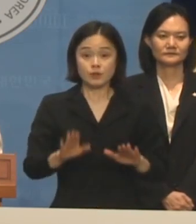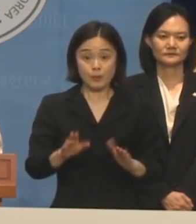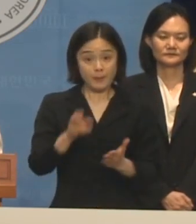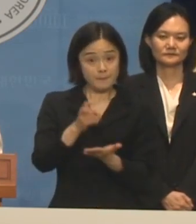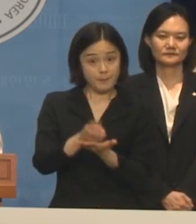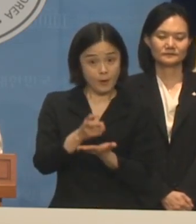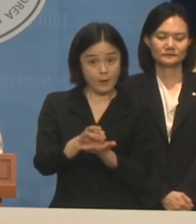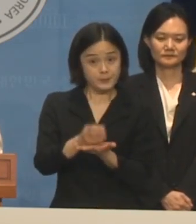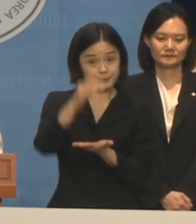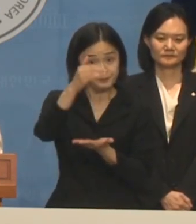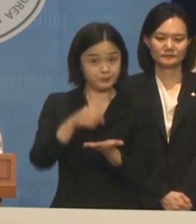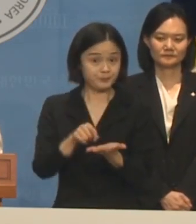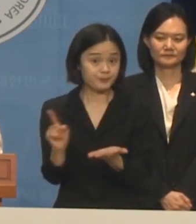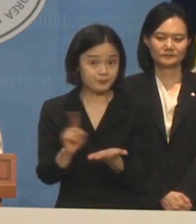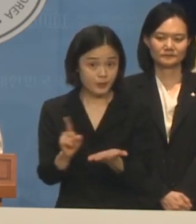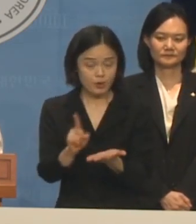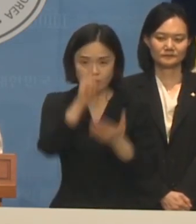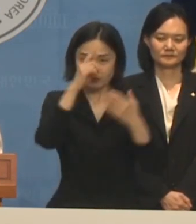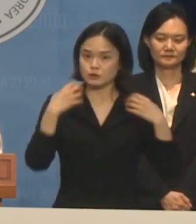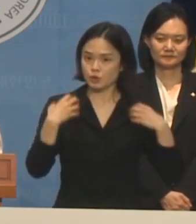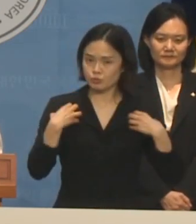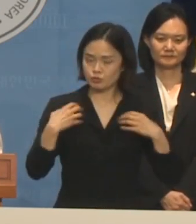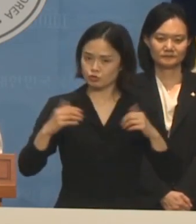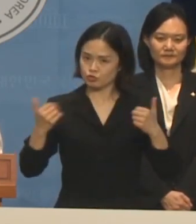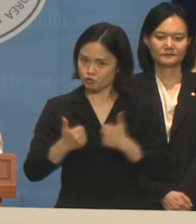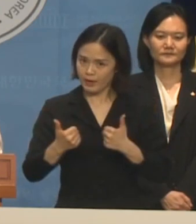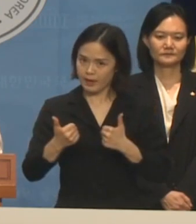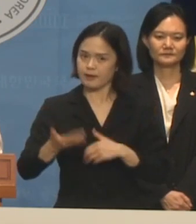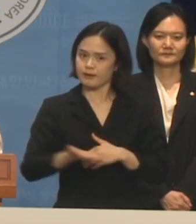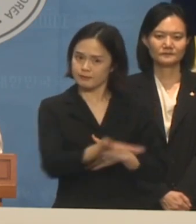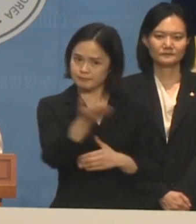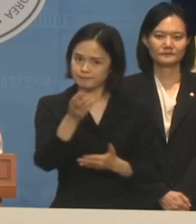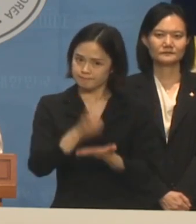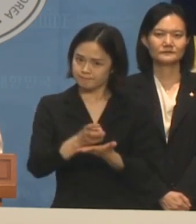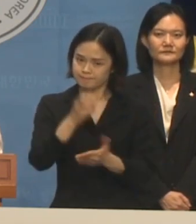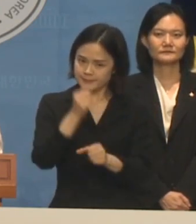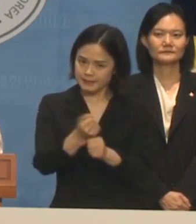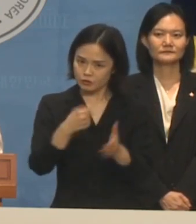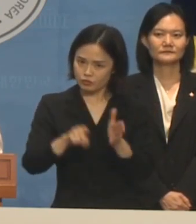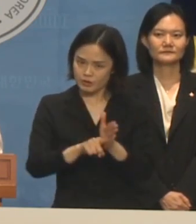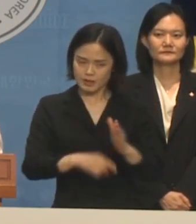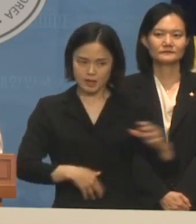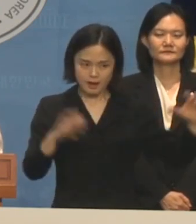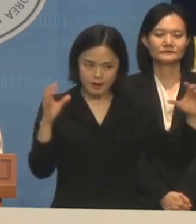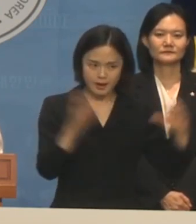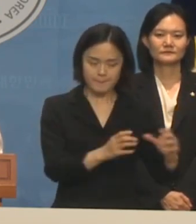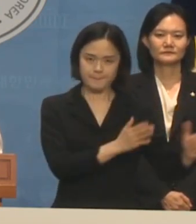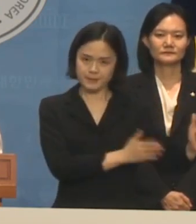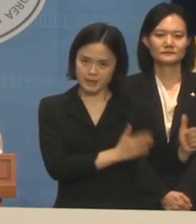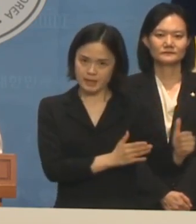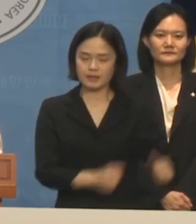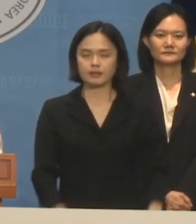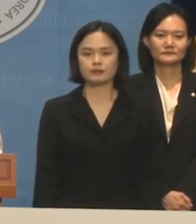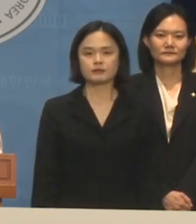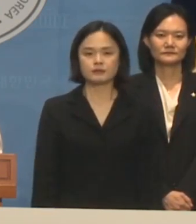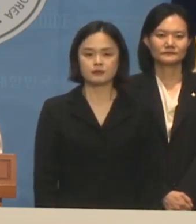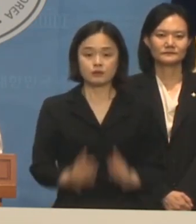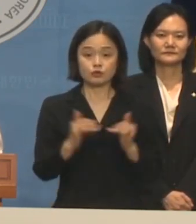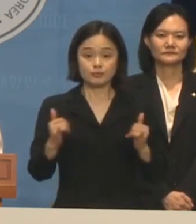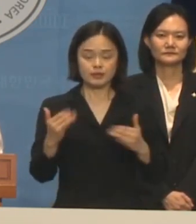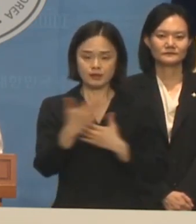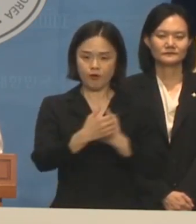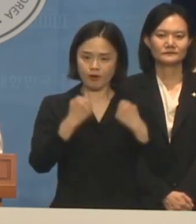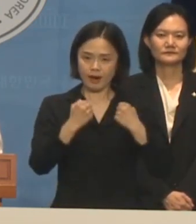설립법에 대해 정부와 국회가 적극적인 입법 의지를 보여야 할 것입니다. 국민 건강권